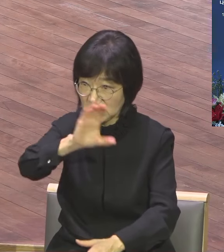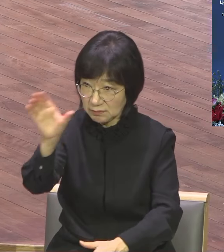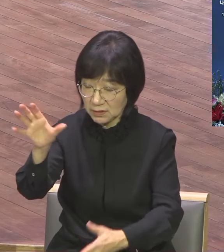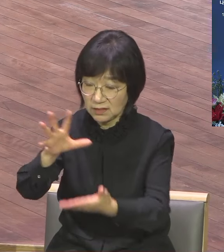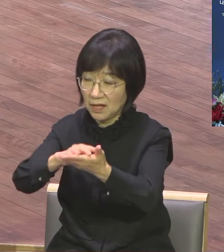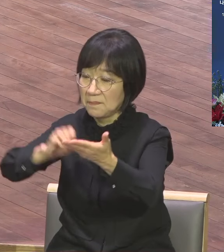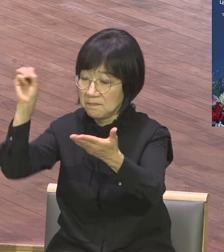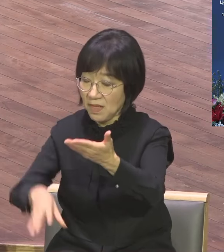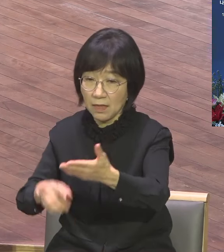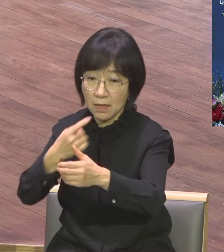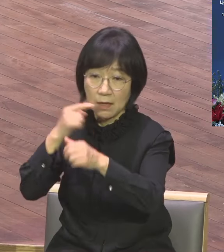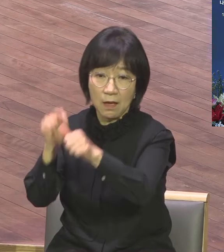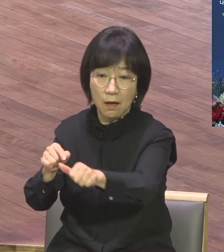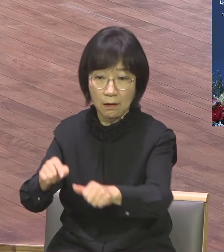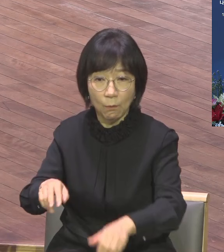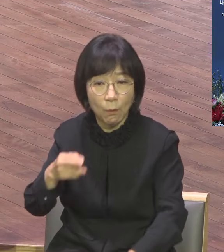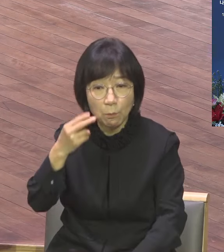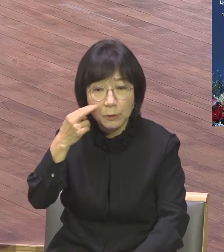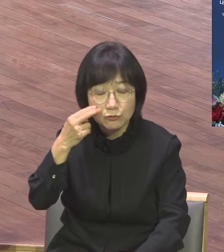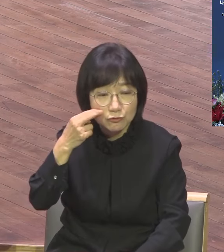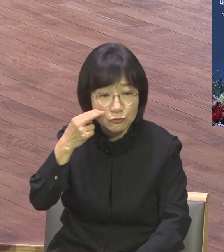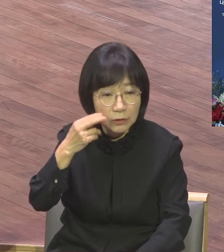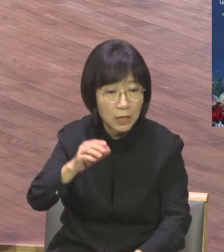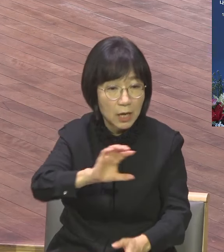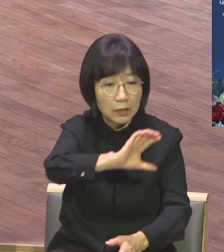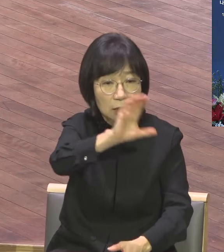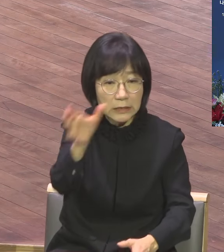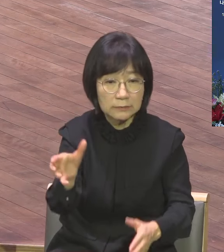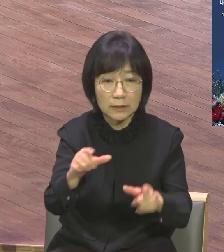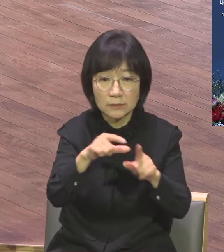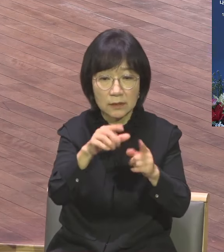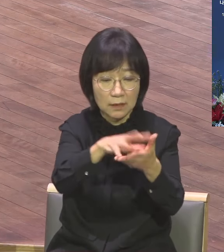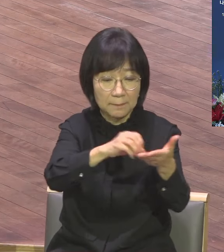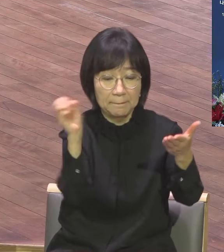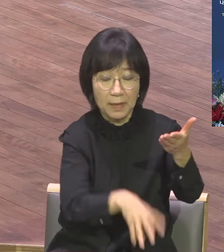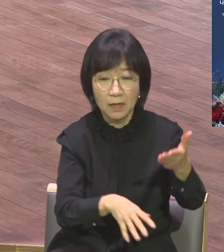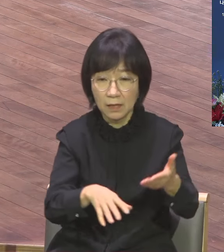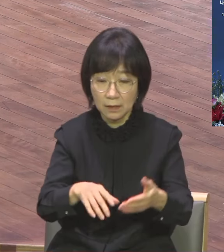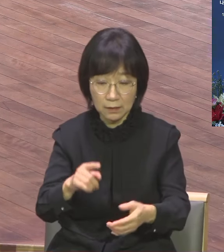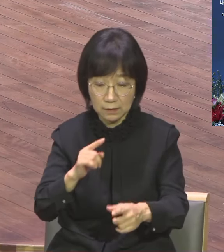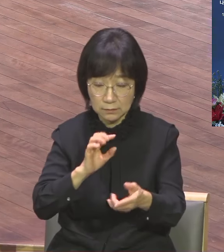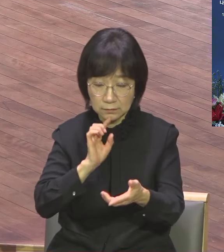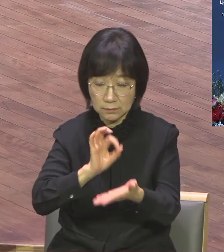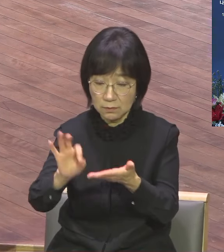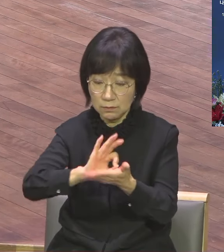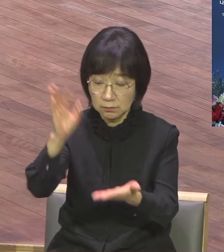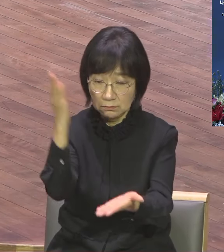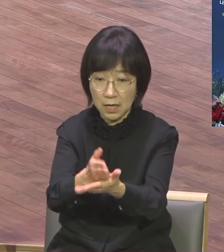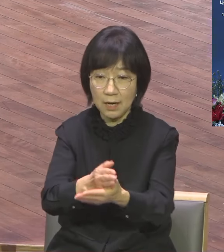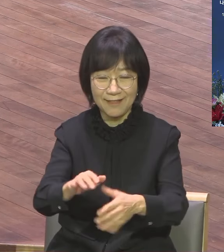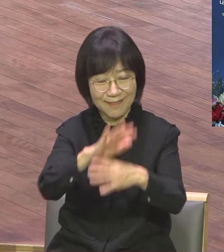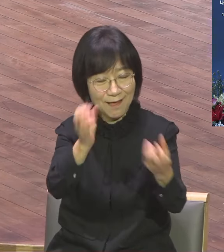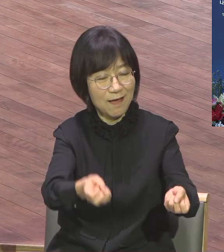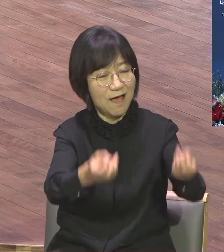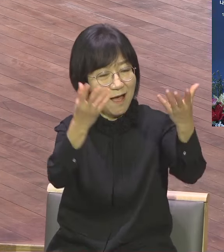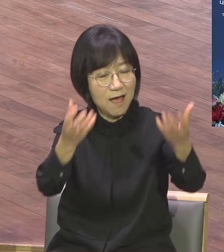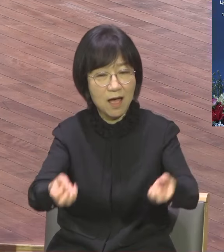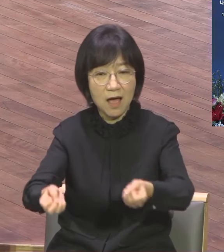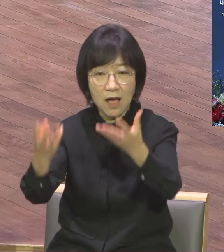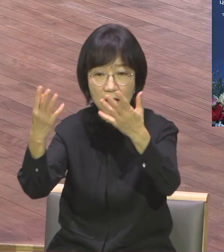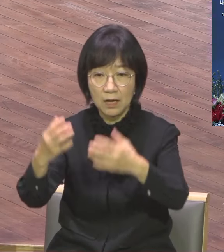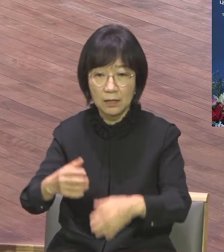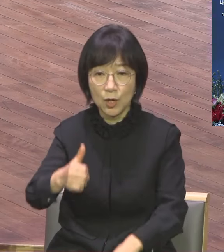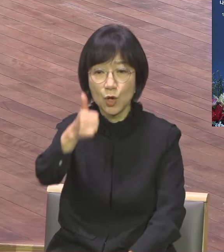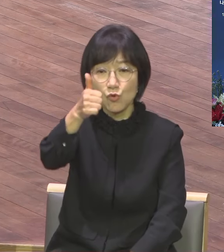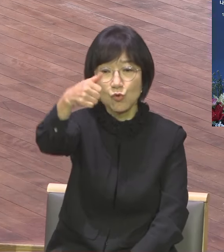싫어. 미국에서부터 다 없애버렸어. 미국에서부터 없어졌어. 전 세계 선교하던